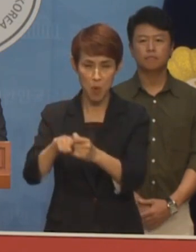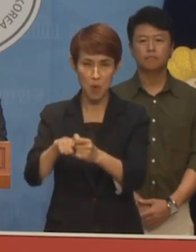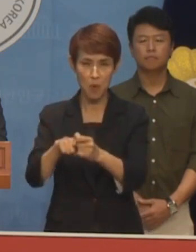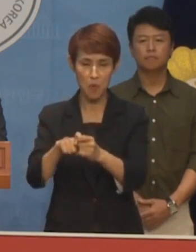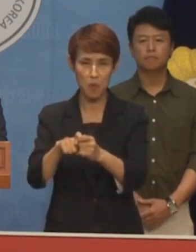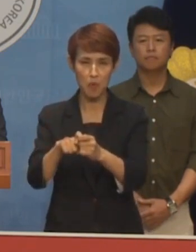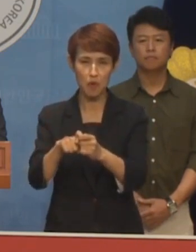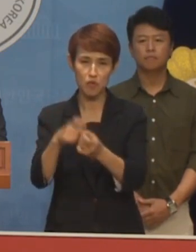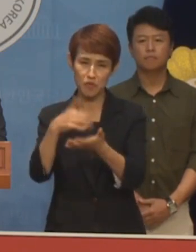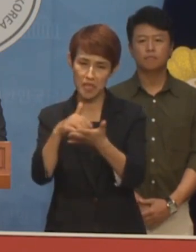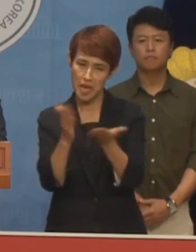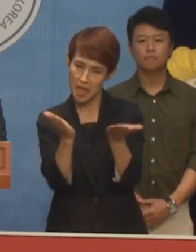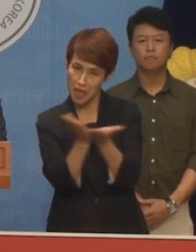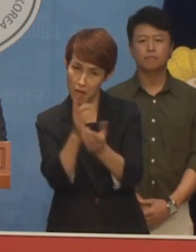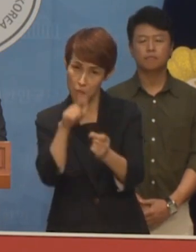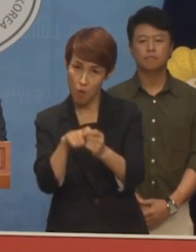맞추기입니까?